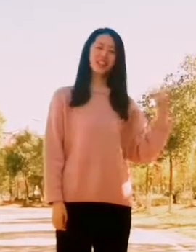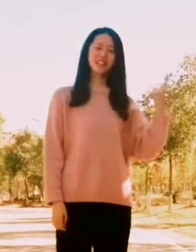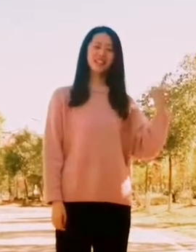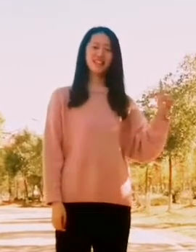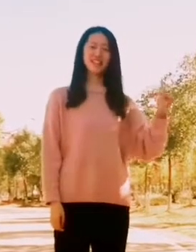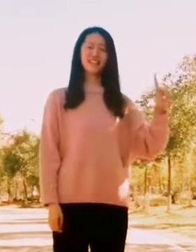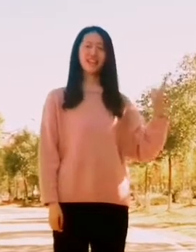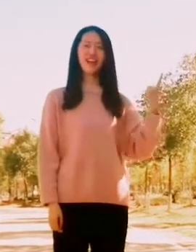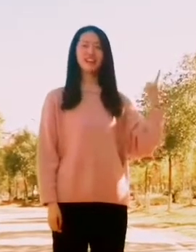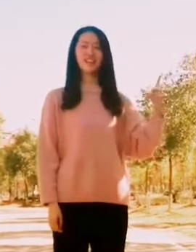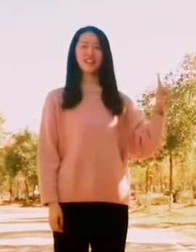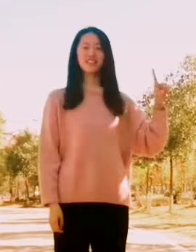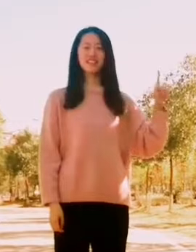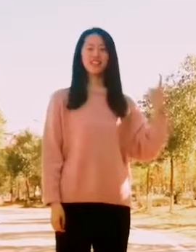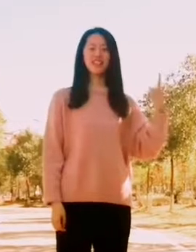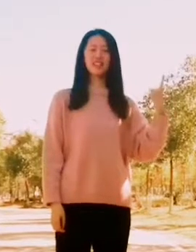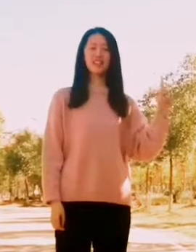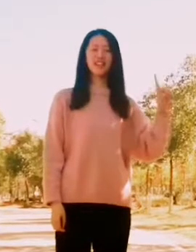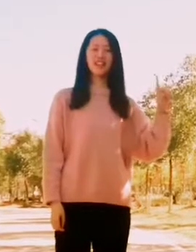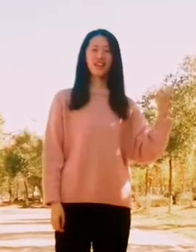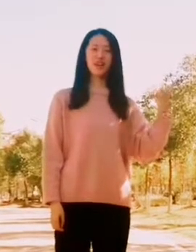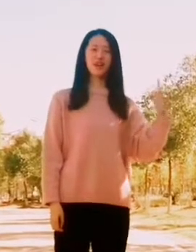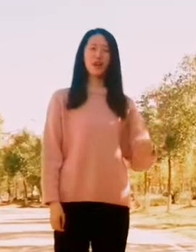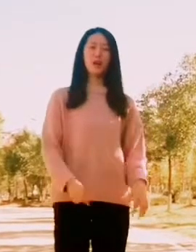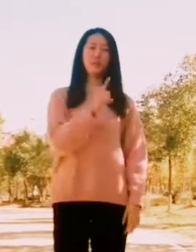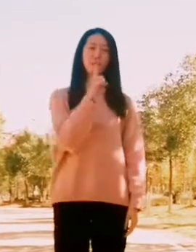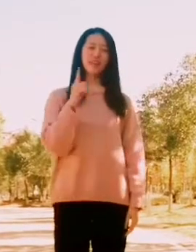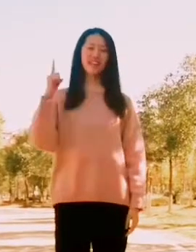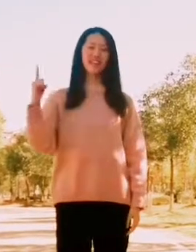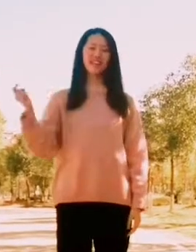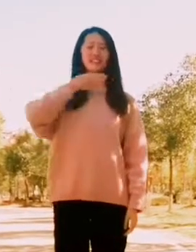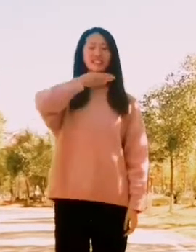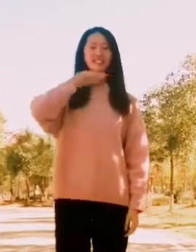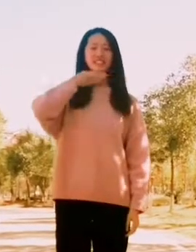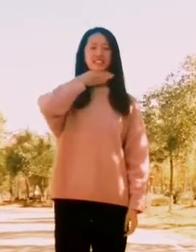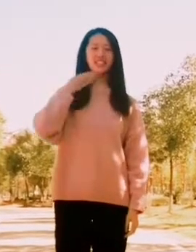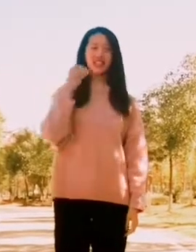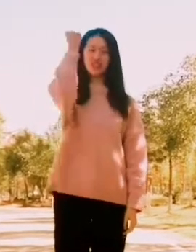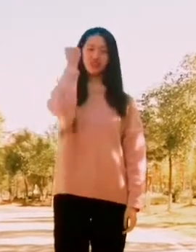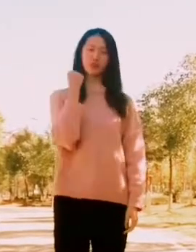啦啦啦啦啦啦啦啦啦，每一个青年都